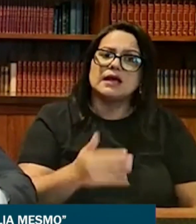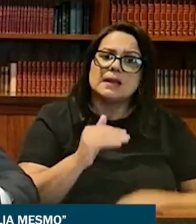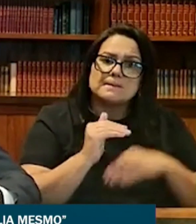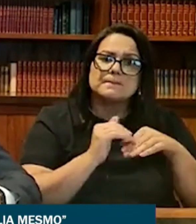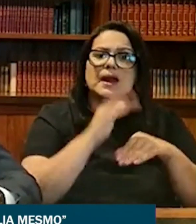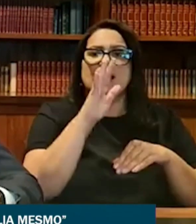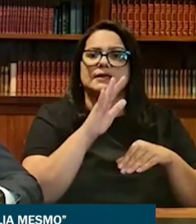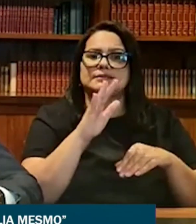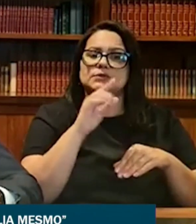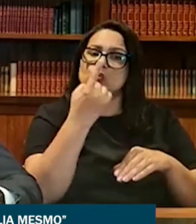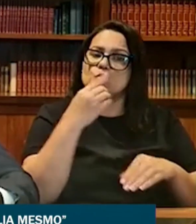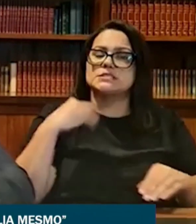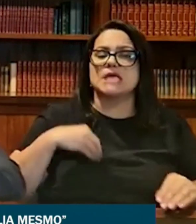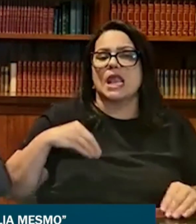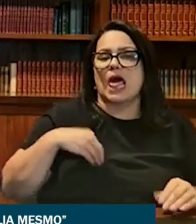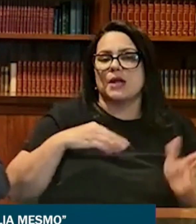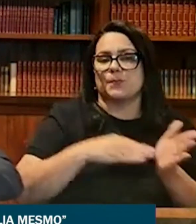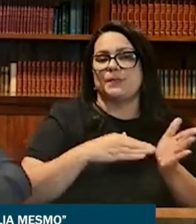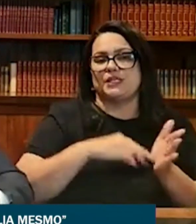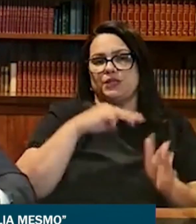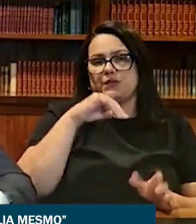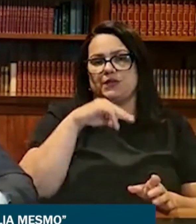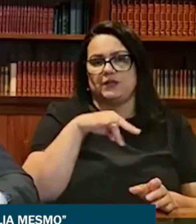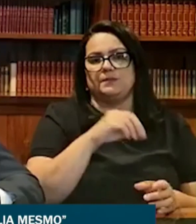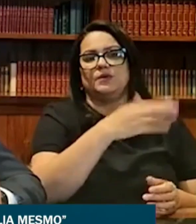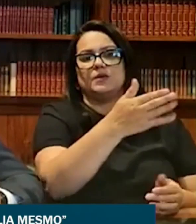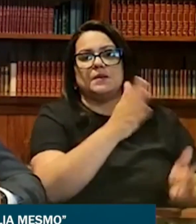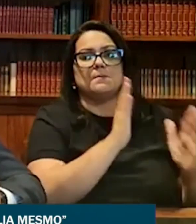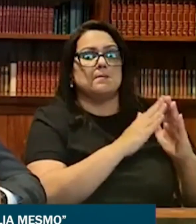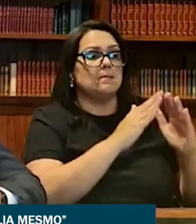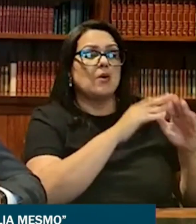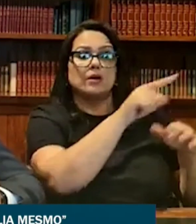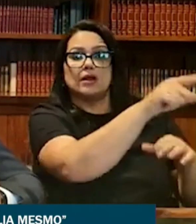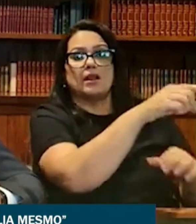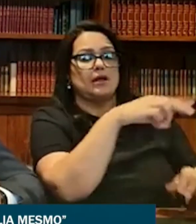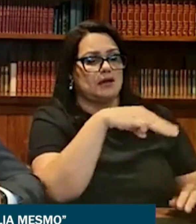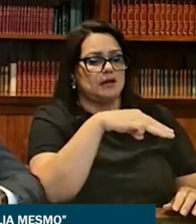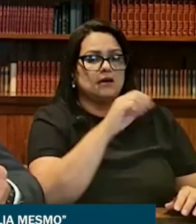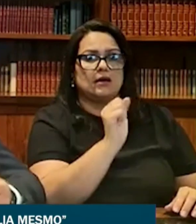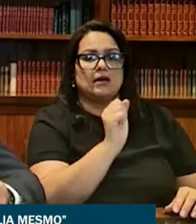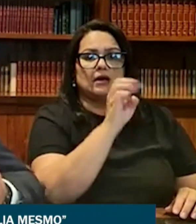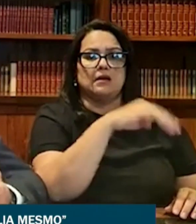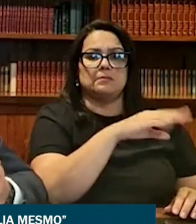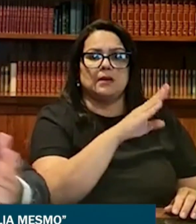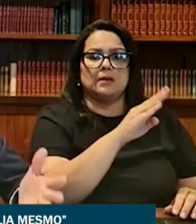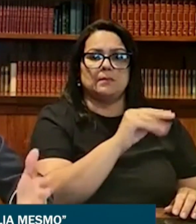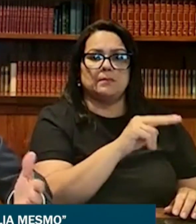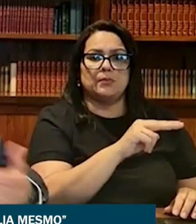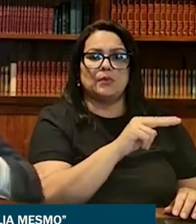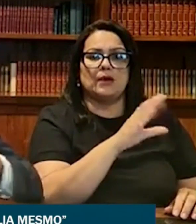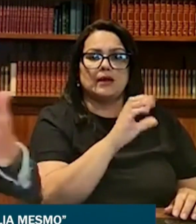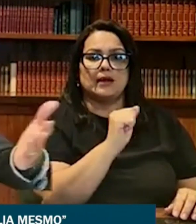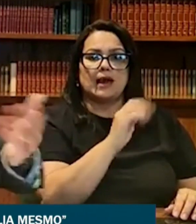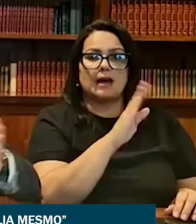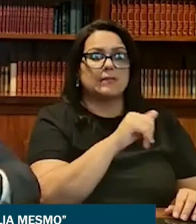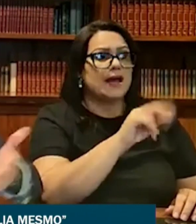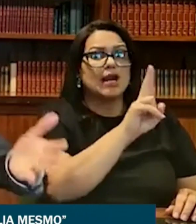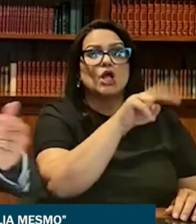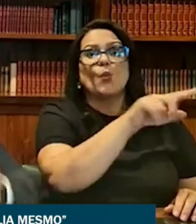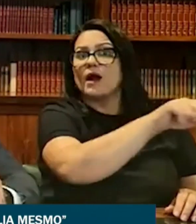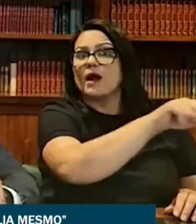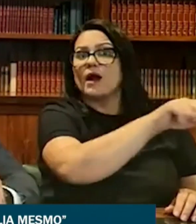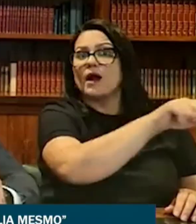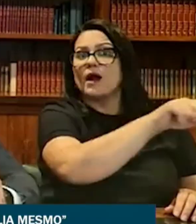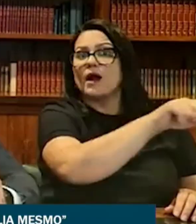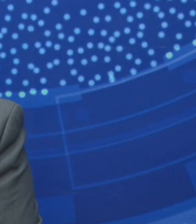guerra um pouco mais um salário mínimo aí ficava lá na vila histórica de Mambucaba e nunca esteve em Brasília tô conversando